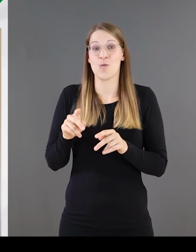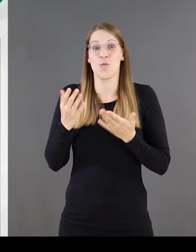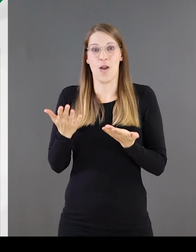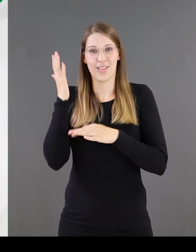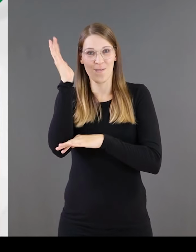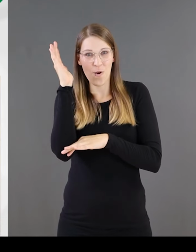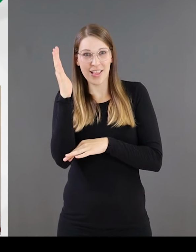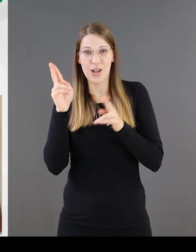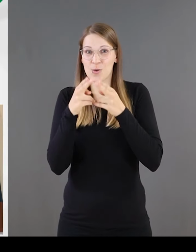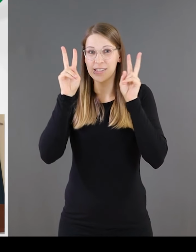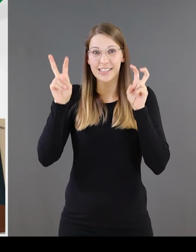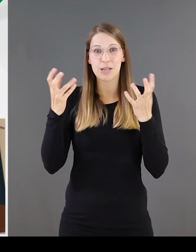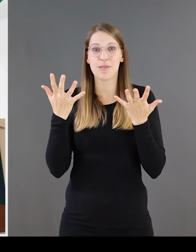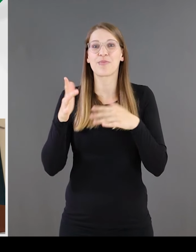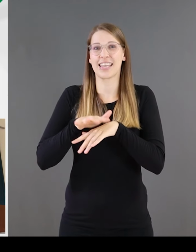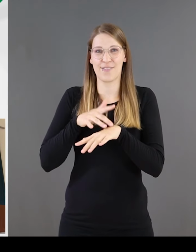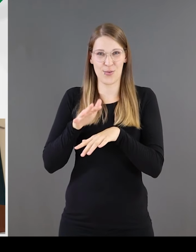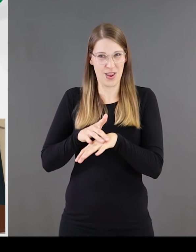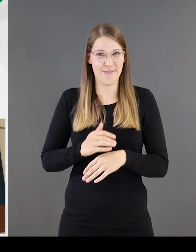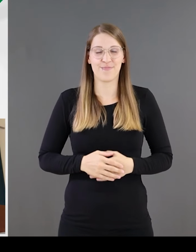einen kurzen Vortrag halten.